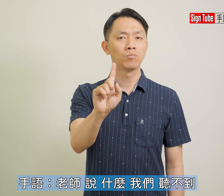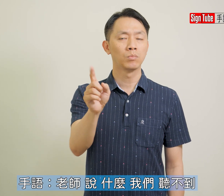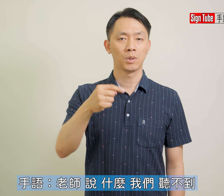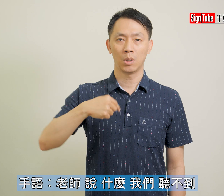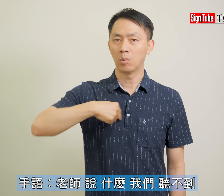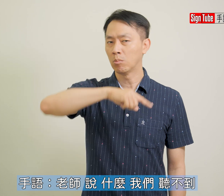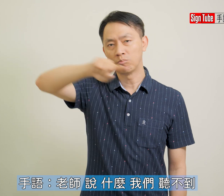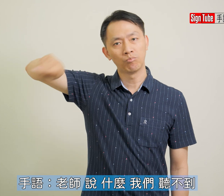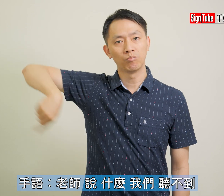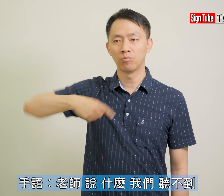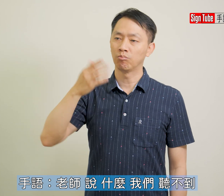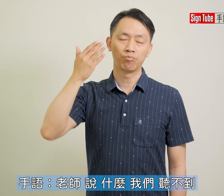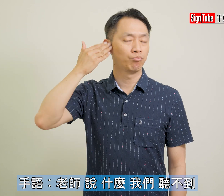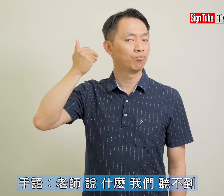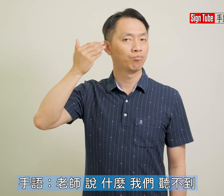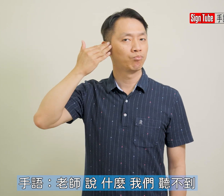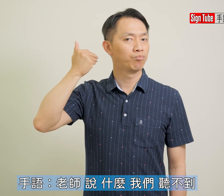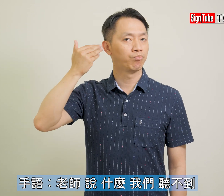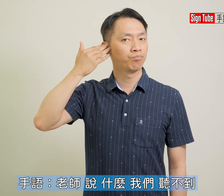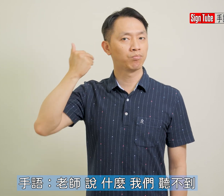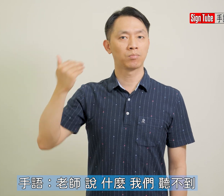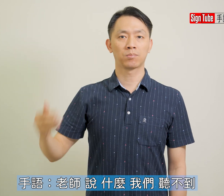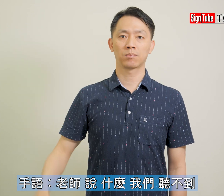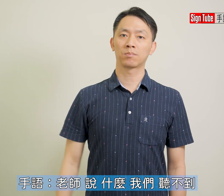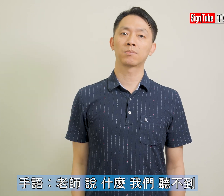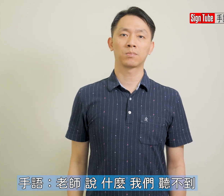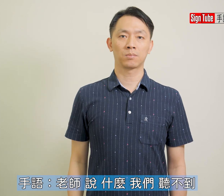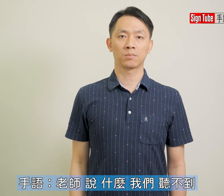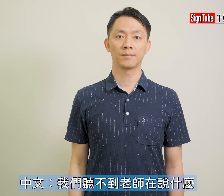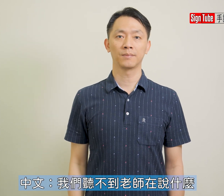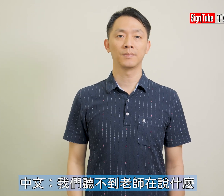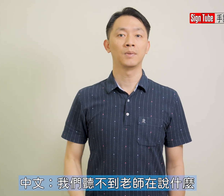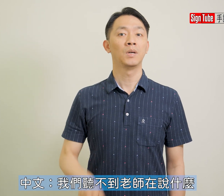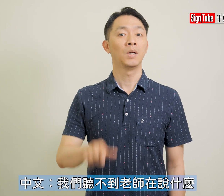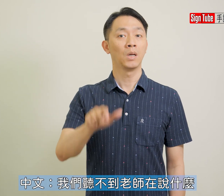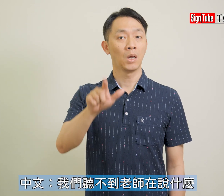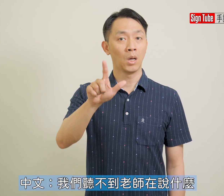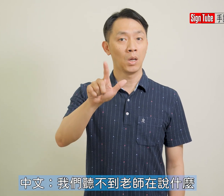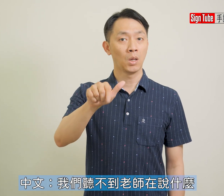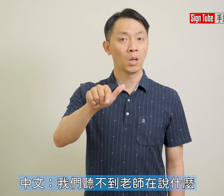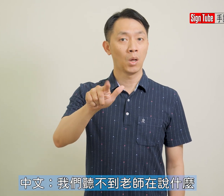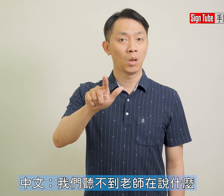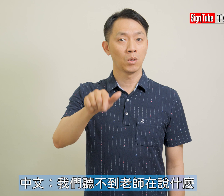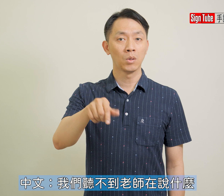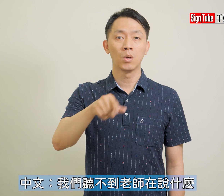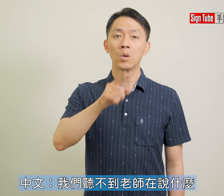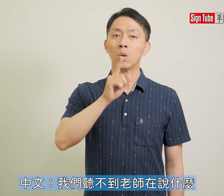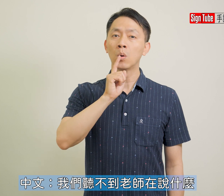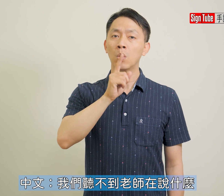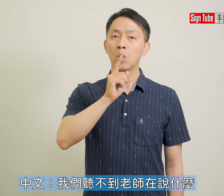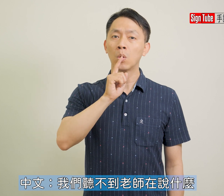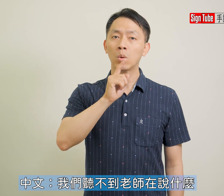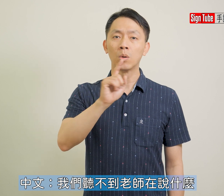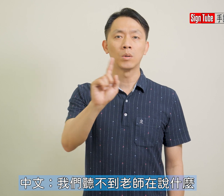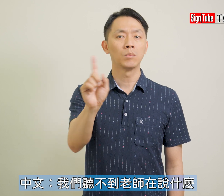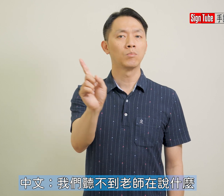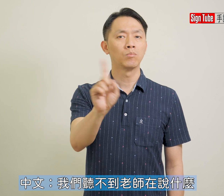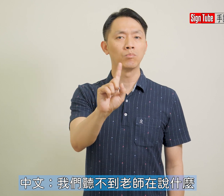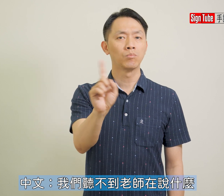手语笔法，老师说什么，我们听不到。中文意